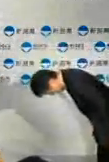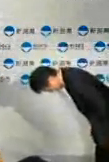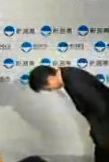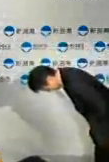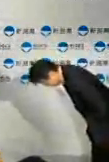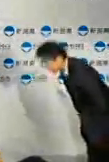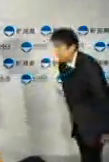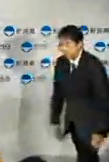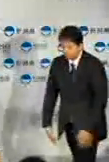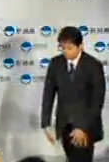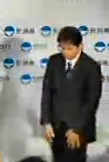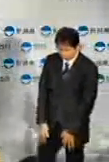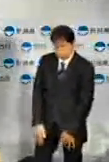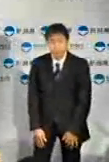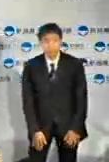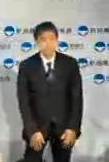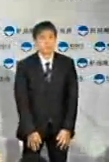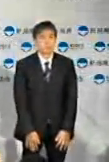よろしくお願いします。